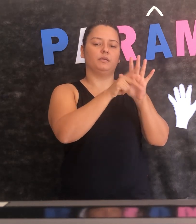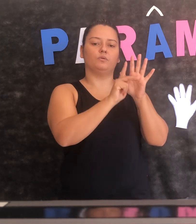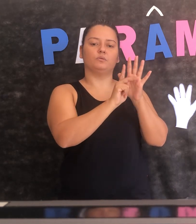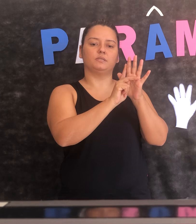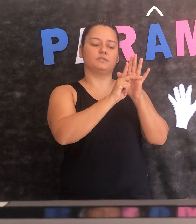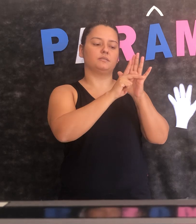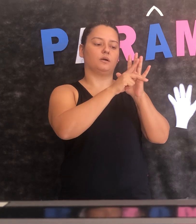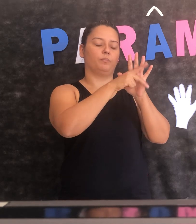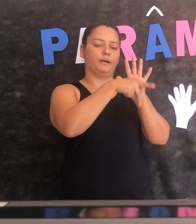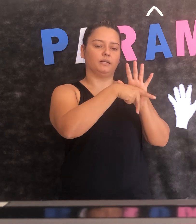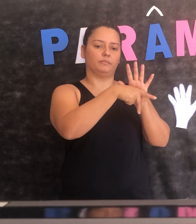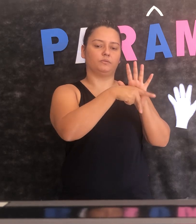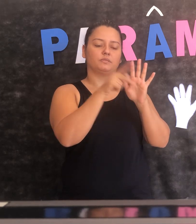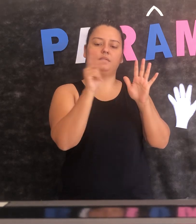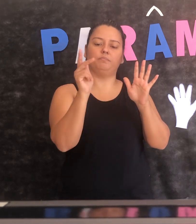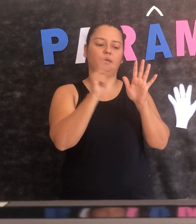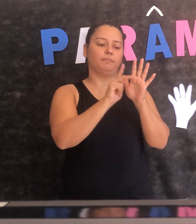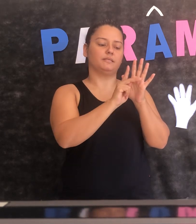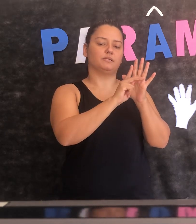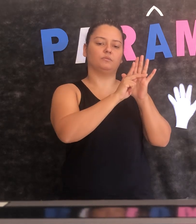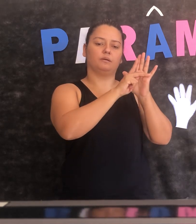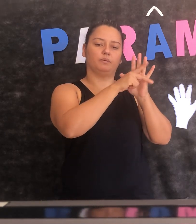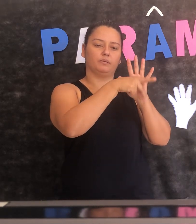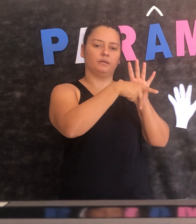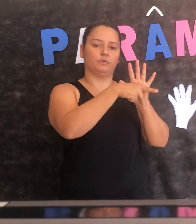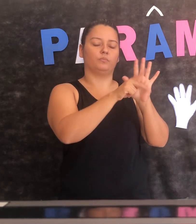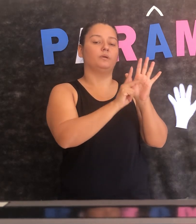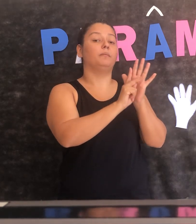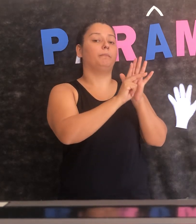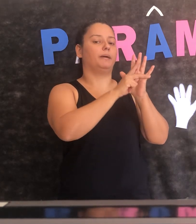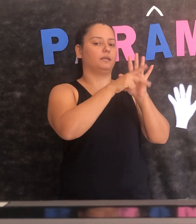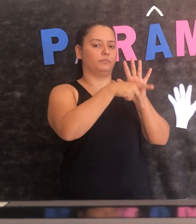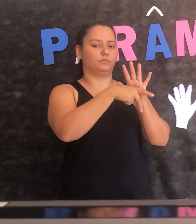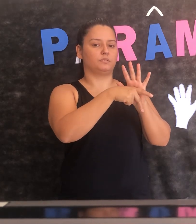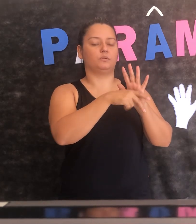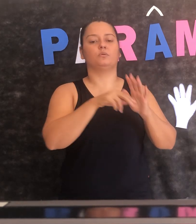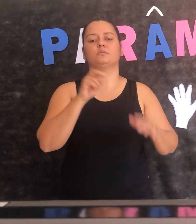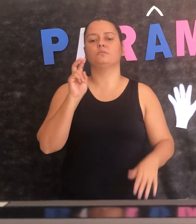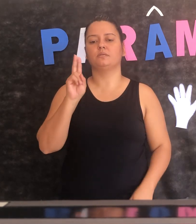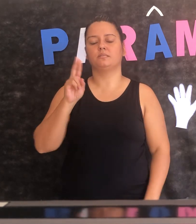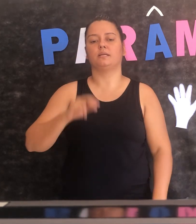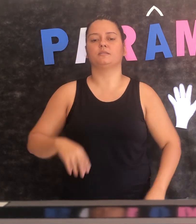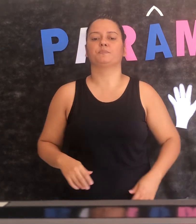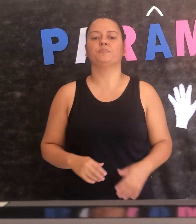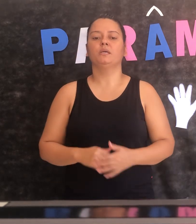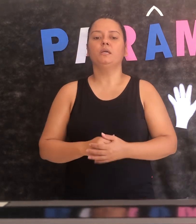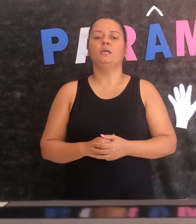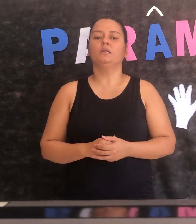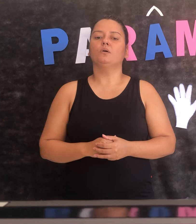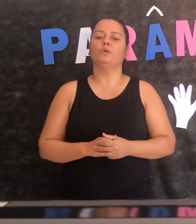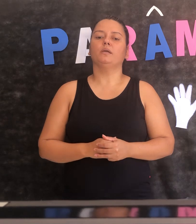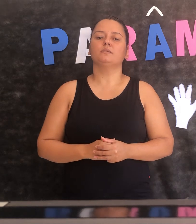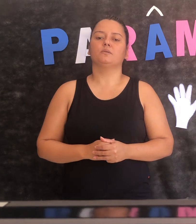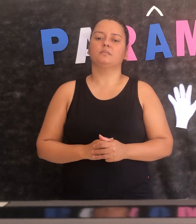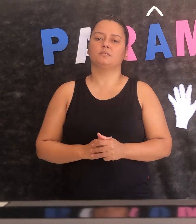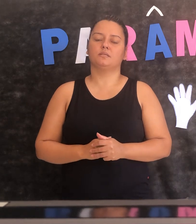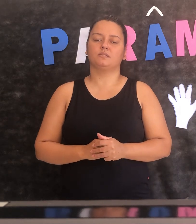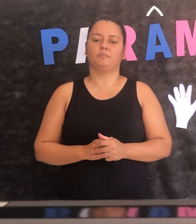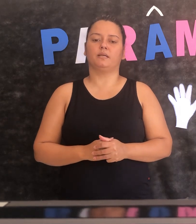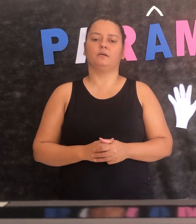contra esse sinal, parâmetros, em P, passando na palma da mão. Parâmetros, né, enquanto os dois sinais. Então, o que são esses parâmetros? São